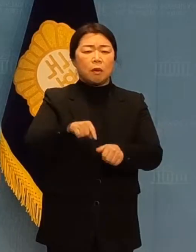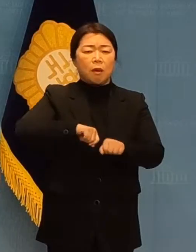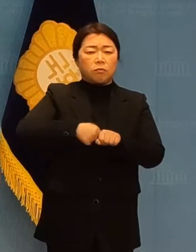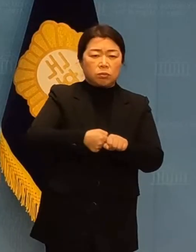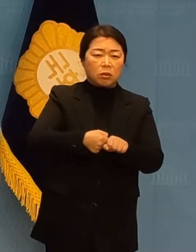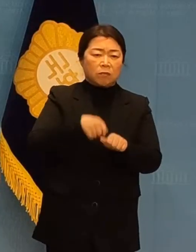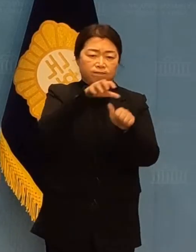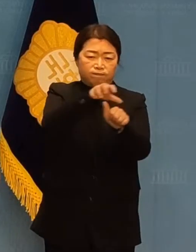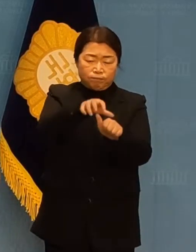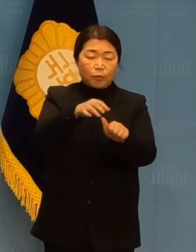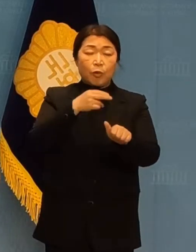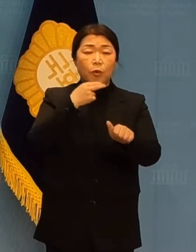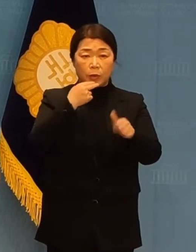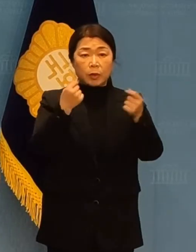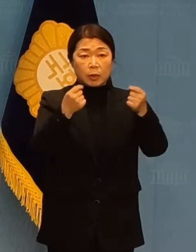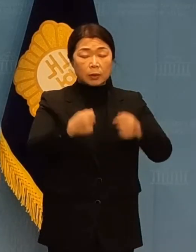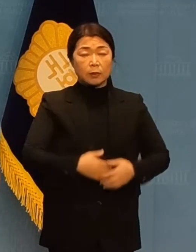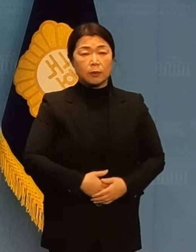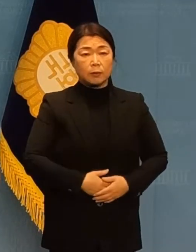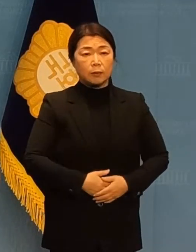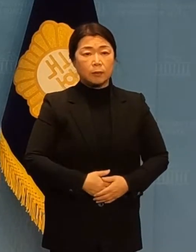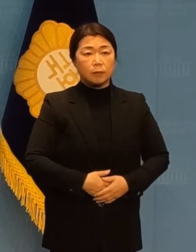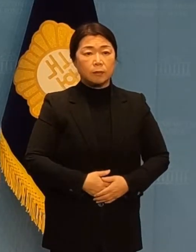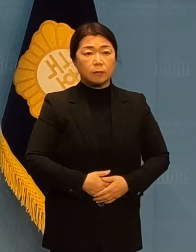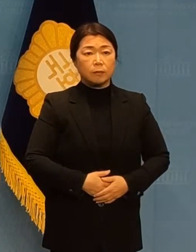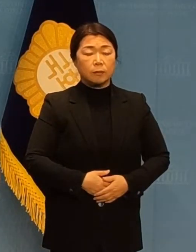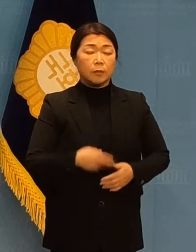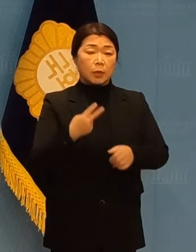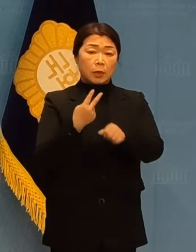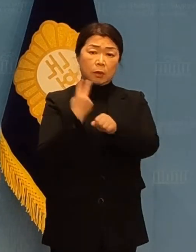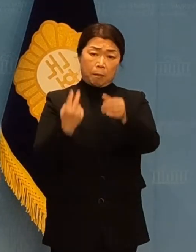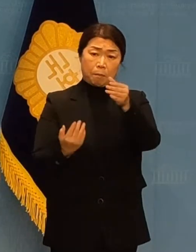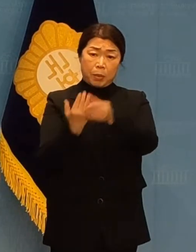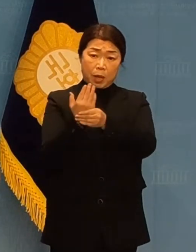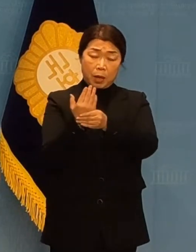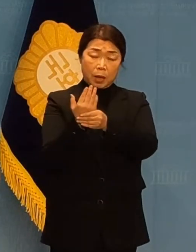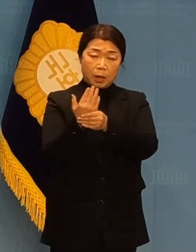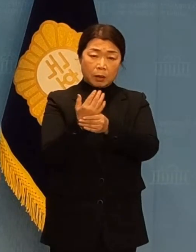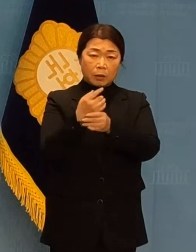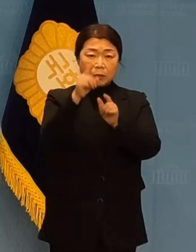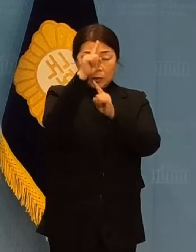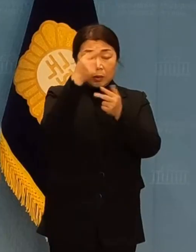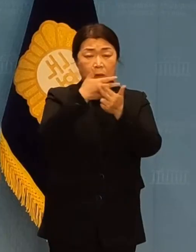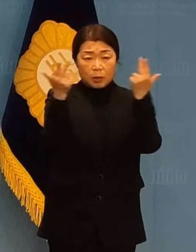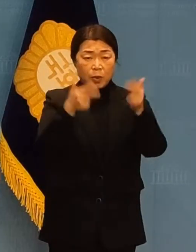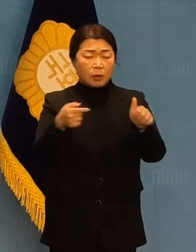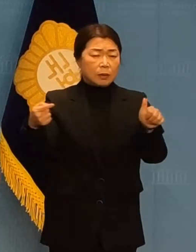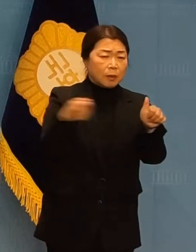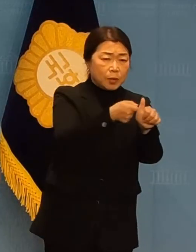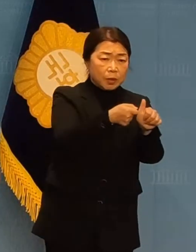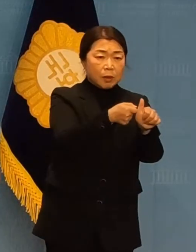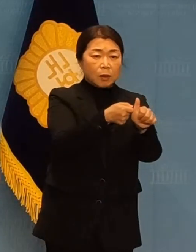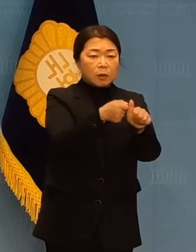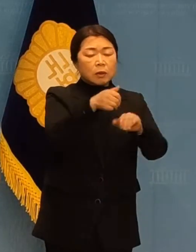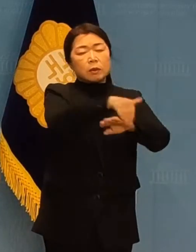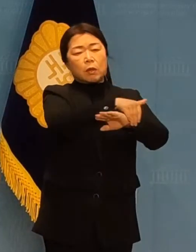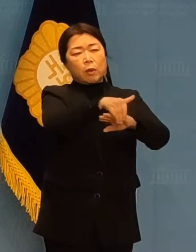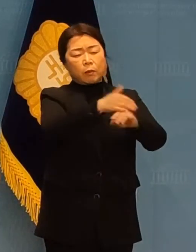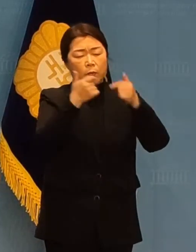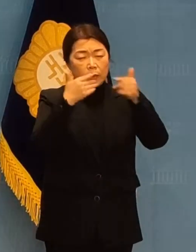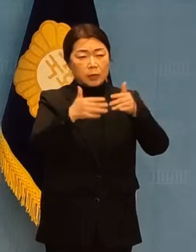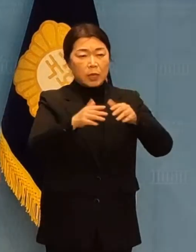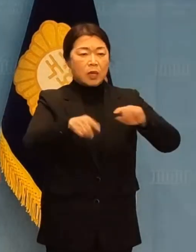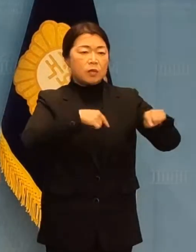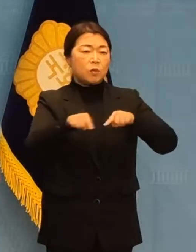존경하는 국민 여러분, 2년 전 발생한 이재명 당시 민주당 대표에 대한 암살 시도는 너무도 명백한